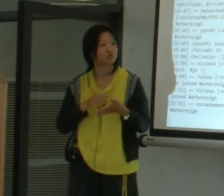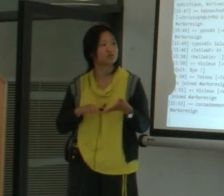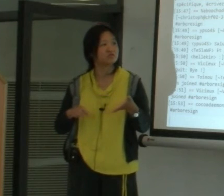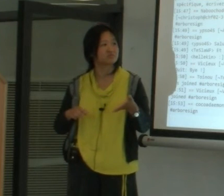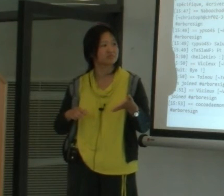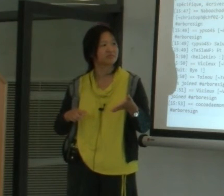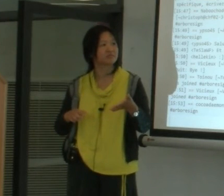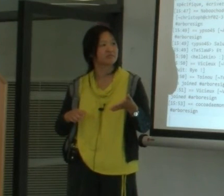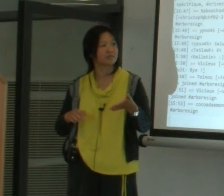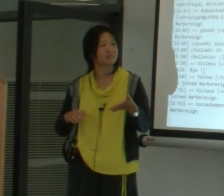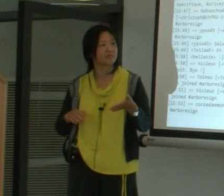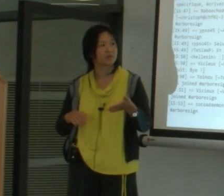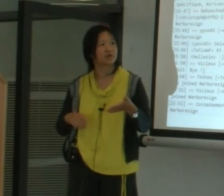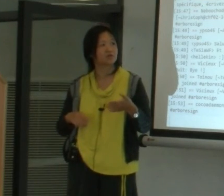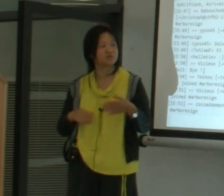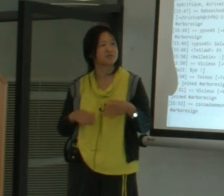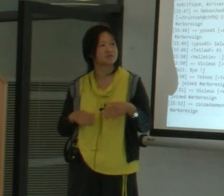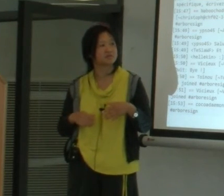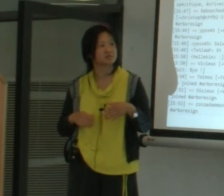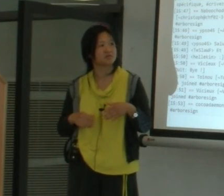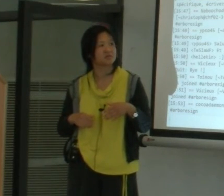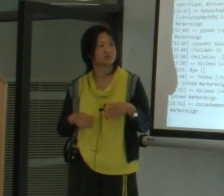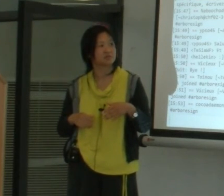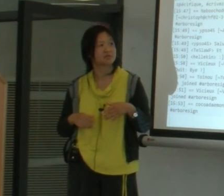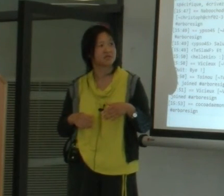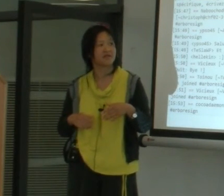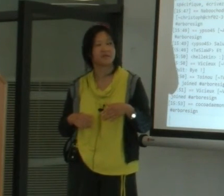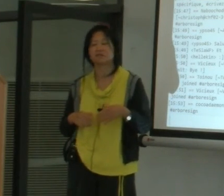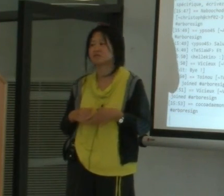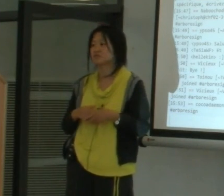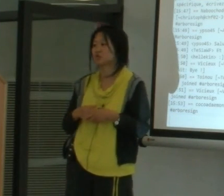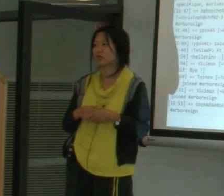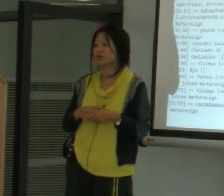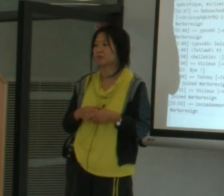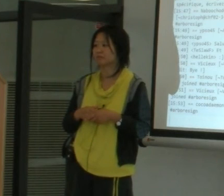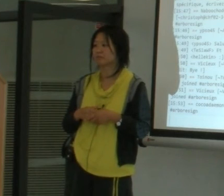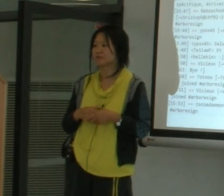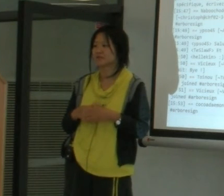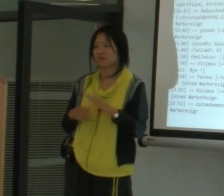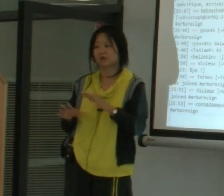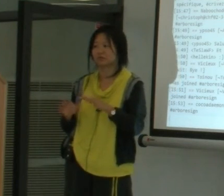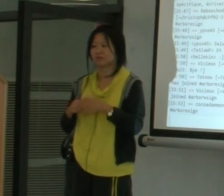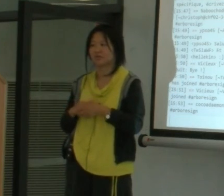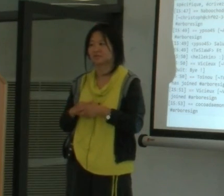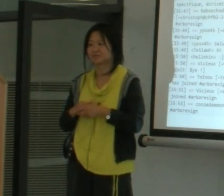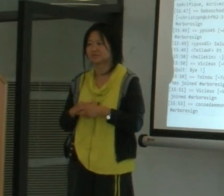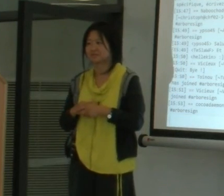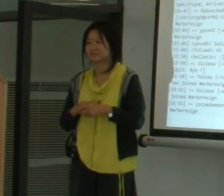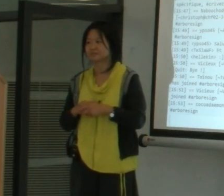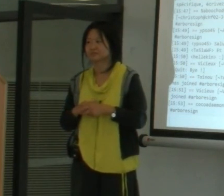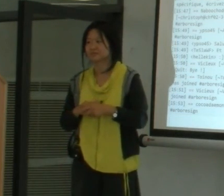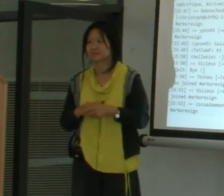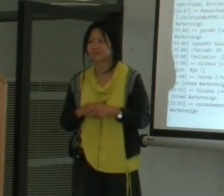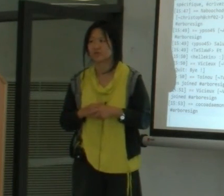À Toulouse, en Oui, 2000, oui. c'est la ville Sciences Européennes. Oui, C'est il ça, disait qu'il pardon. est déjà engagé